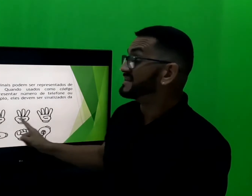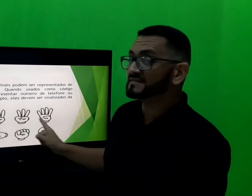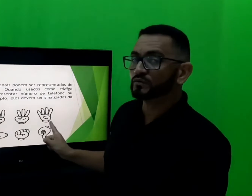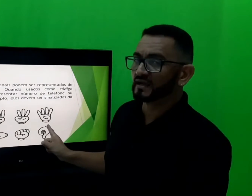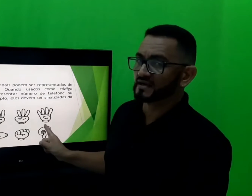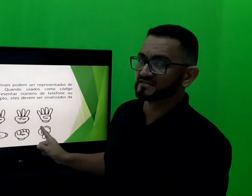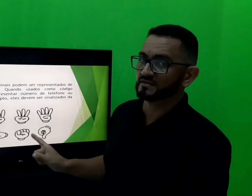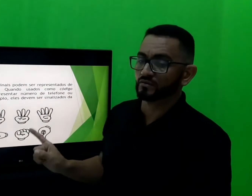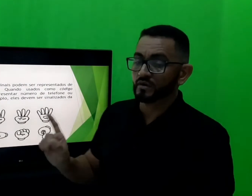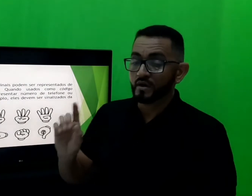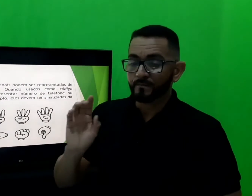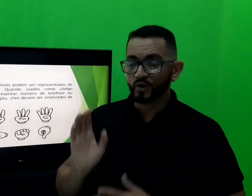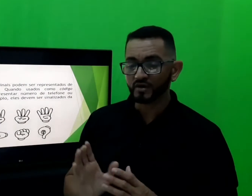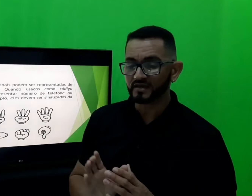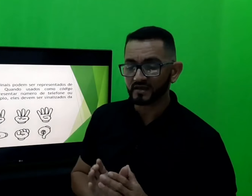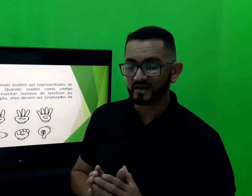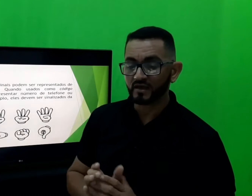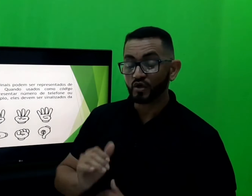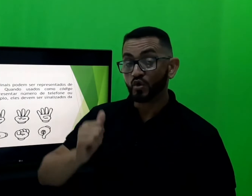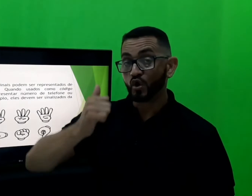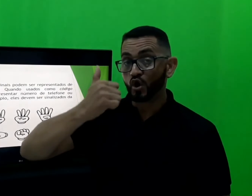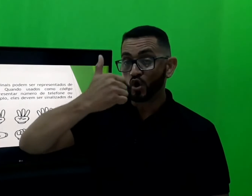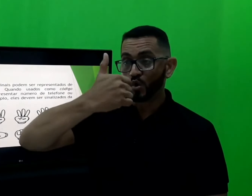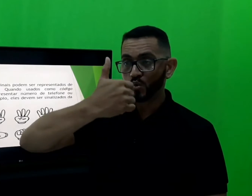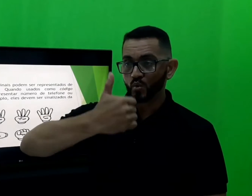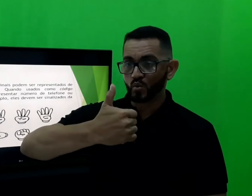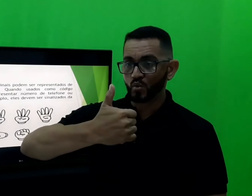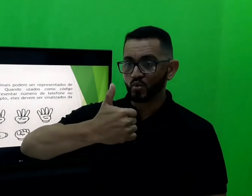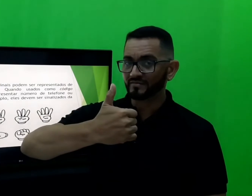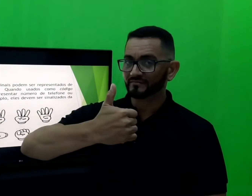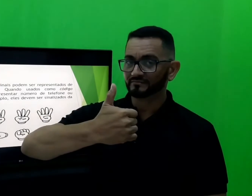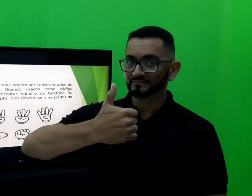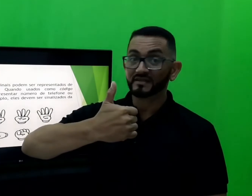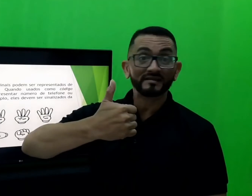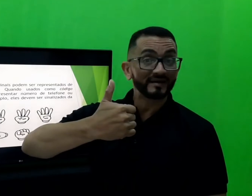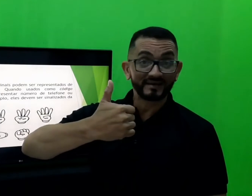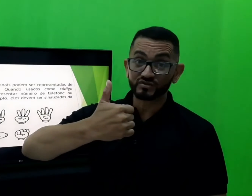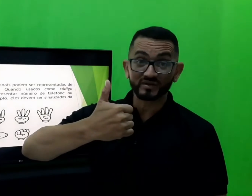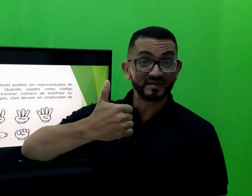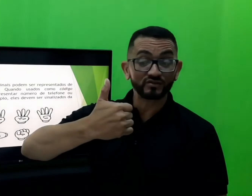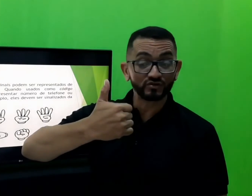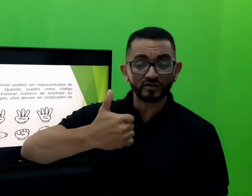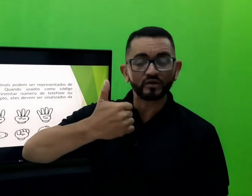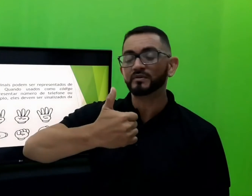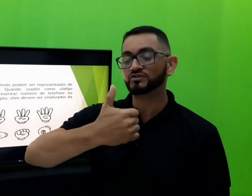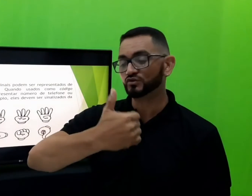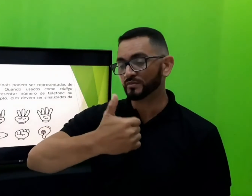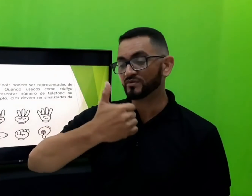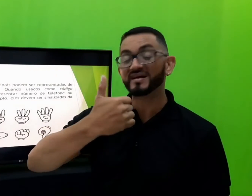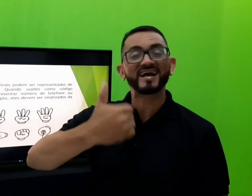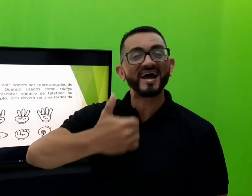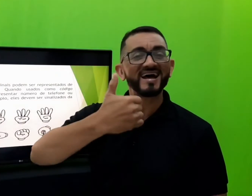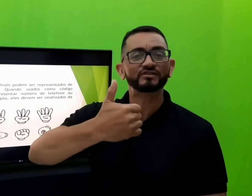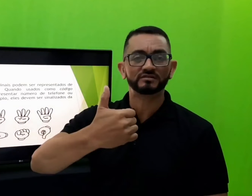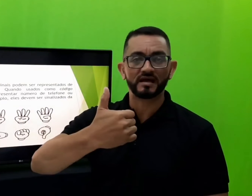essa alteração. Por quê? 1, isso aqui é totalmente número